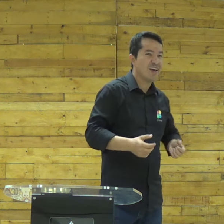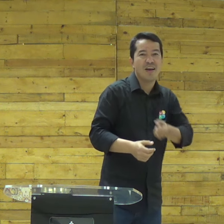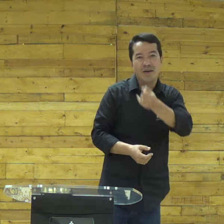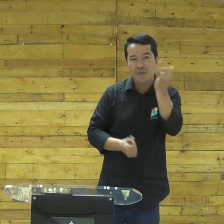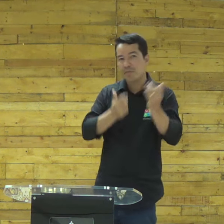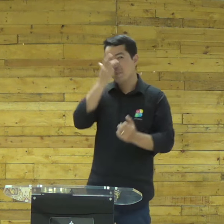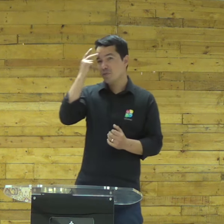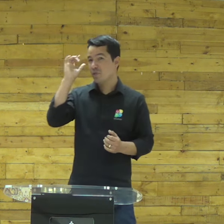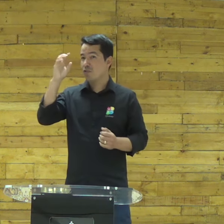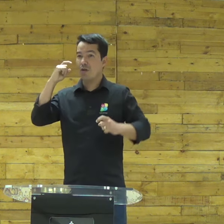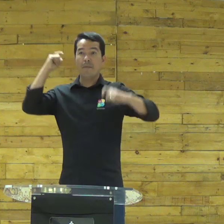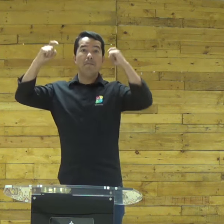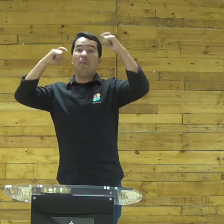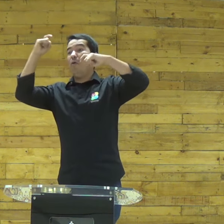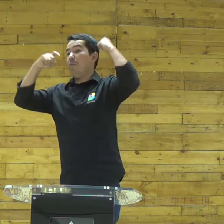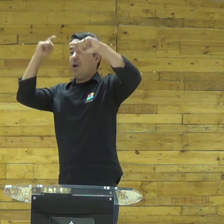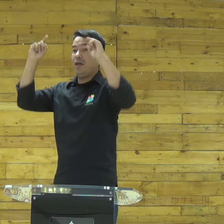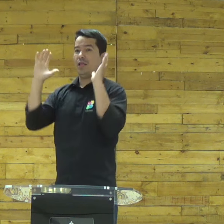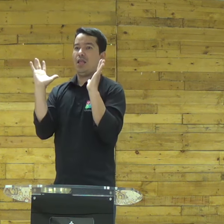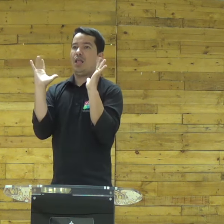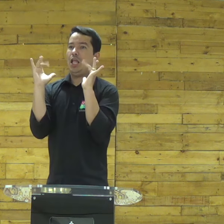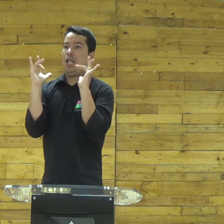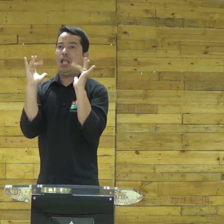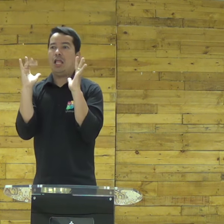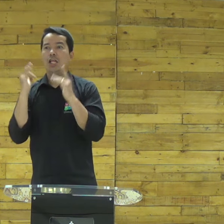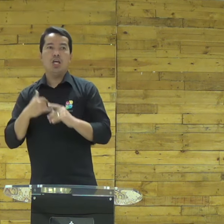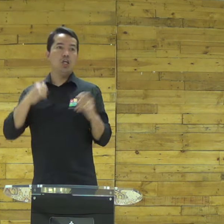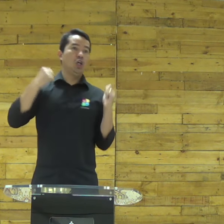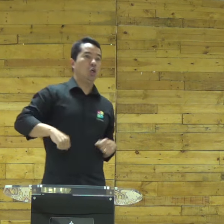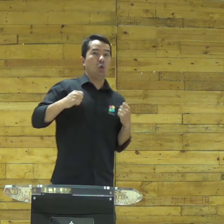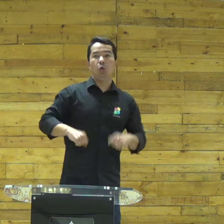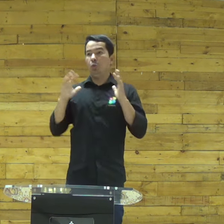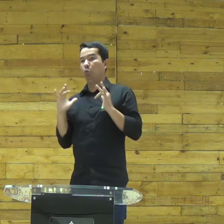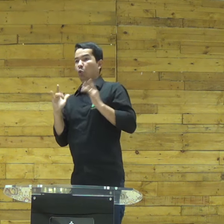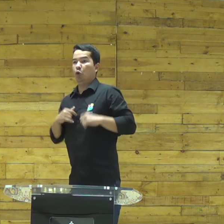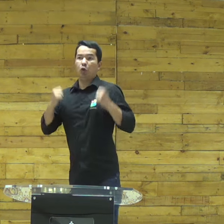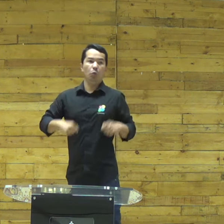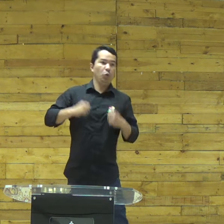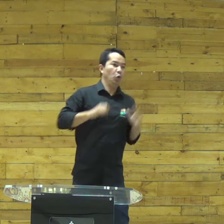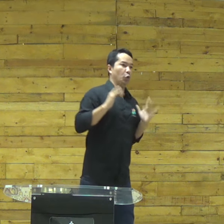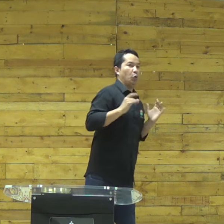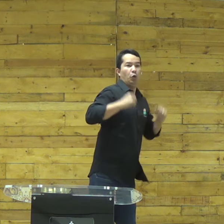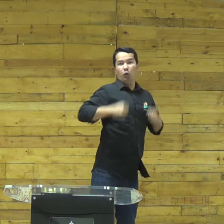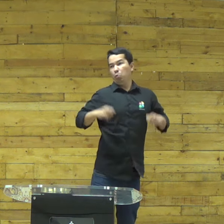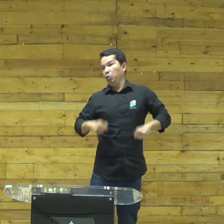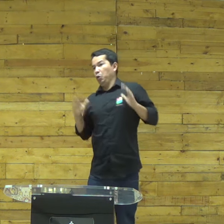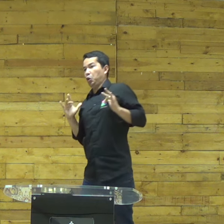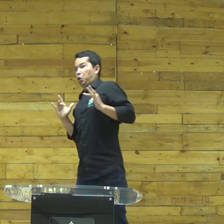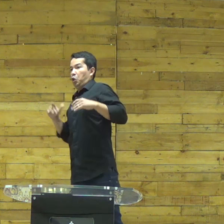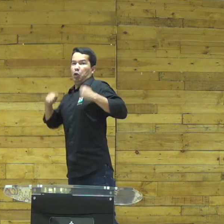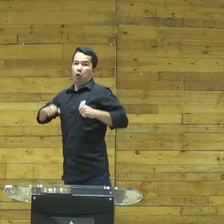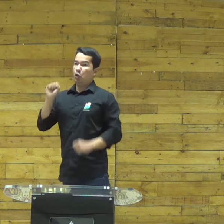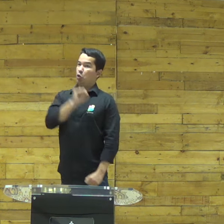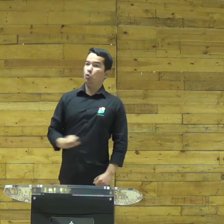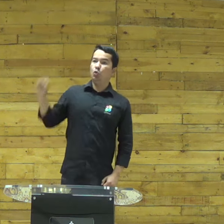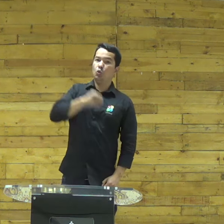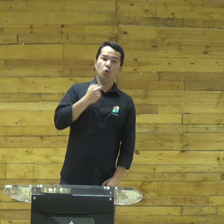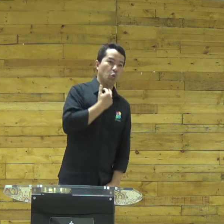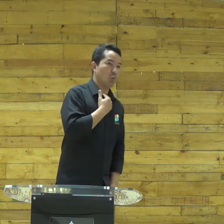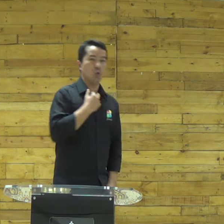dinheiro Algumas pessoas vivem tão preocupadas com o namoro o relacionamento preciso namorar preciso namorar sou